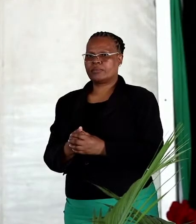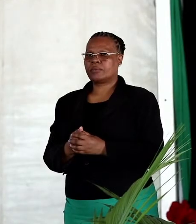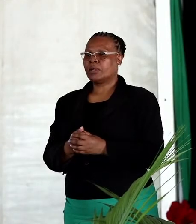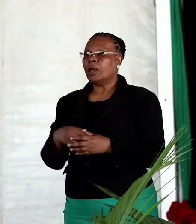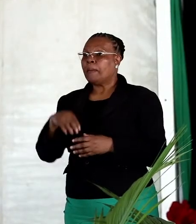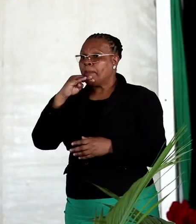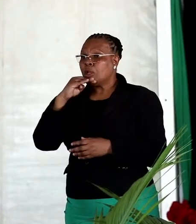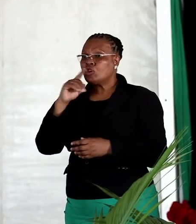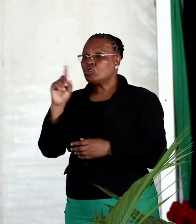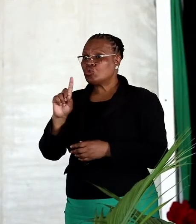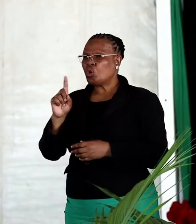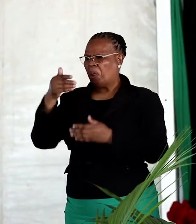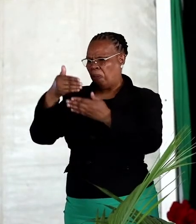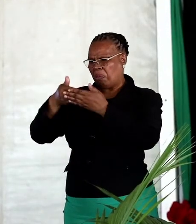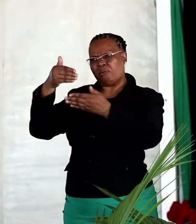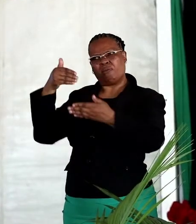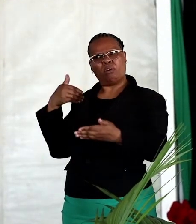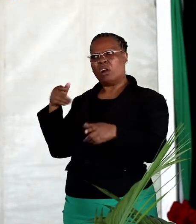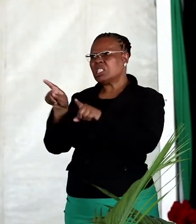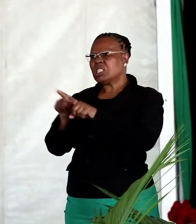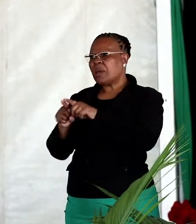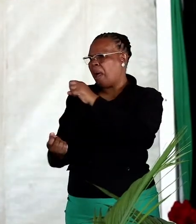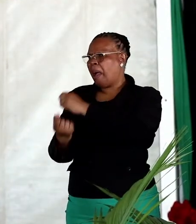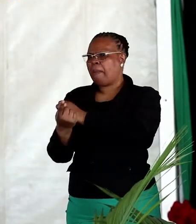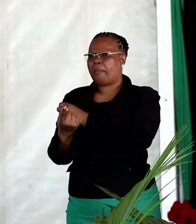babengekho ngeli xesha lentlekele.